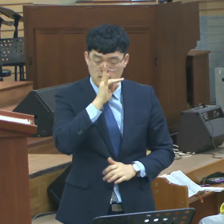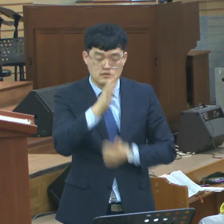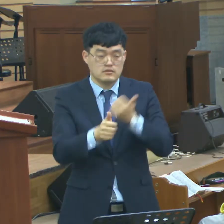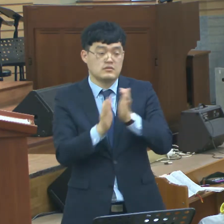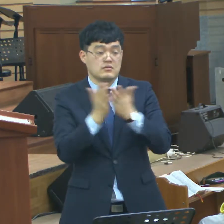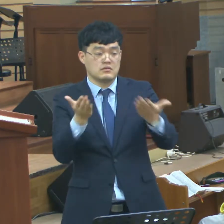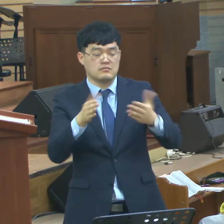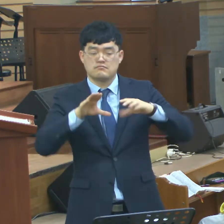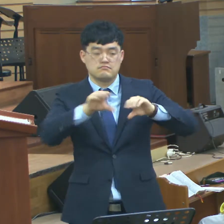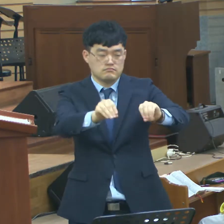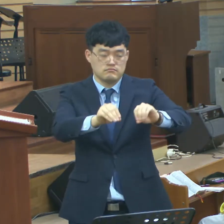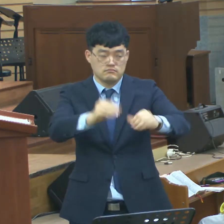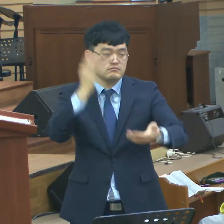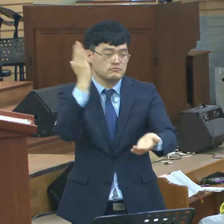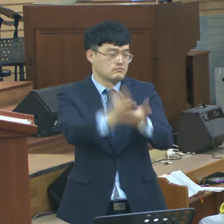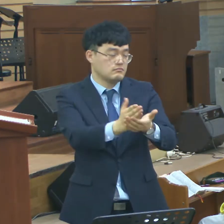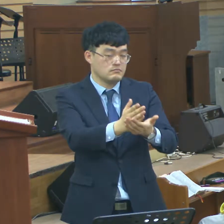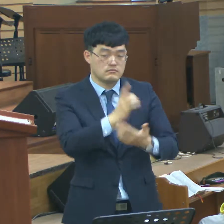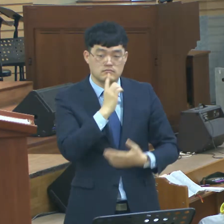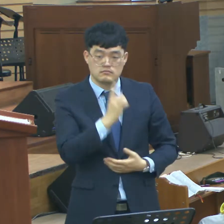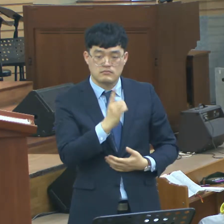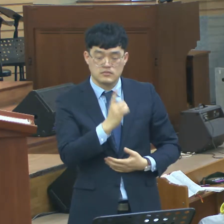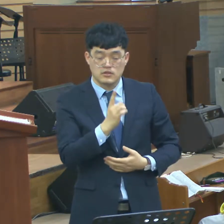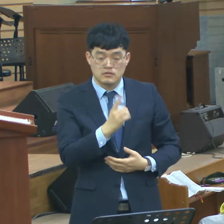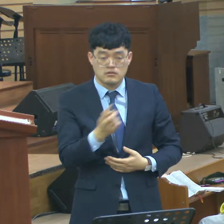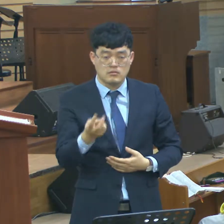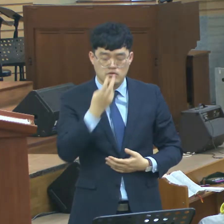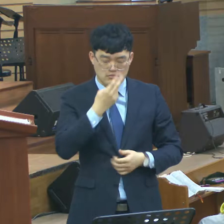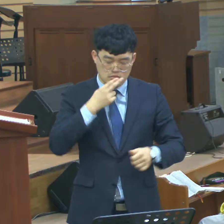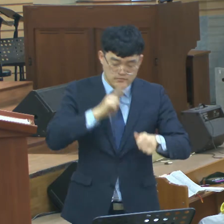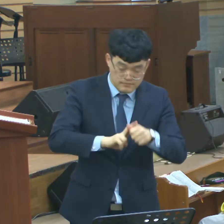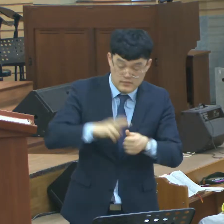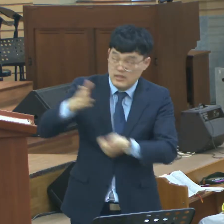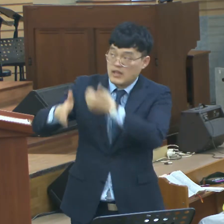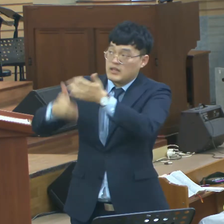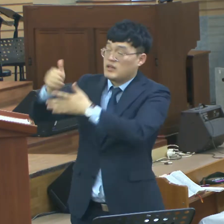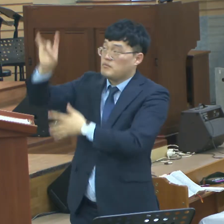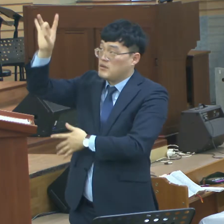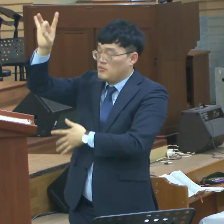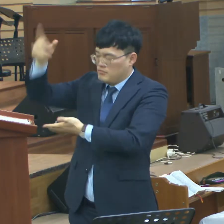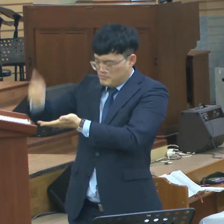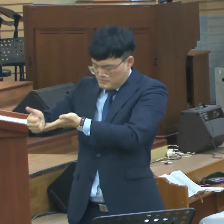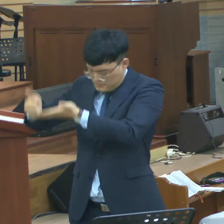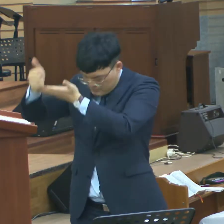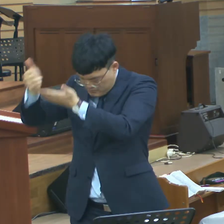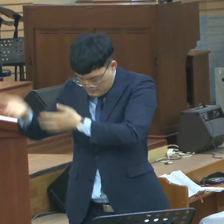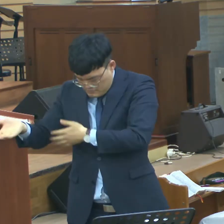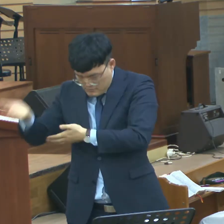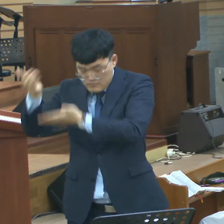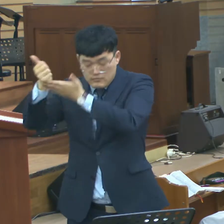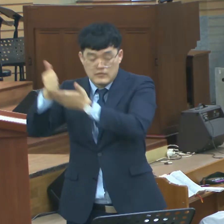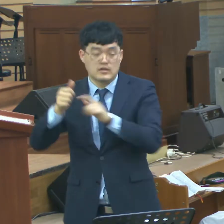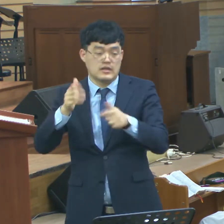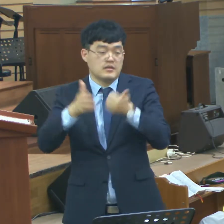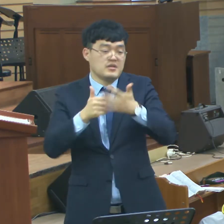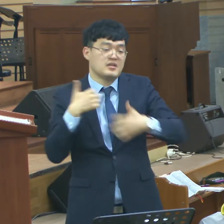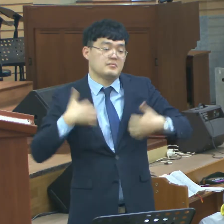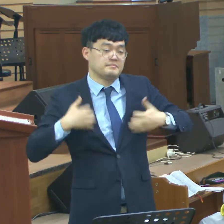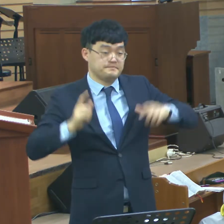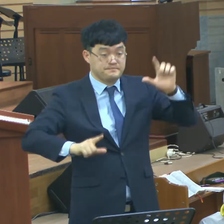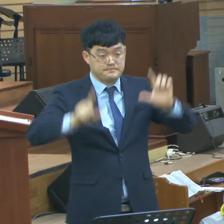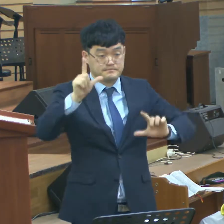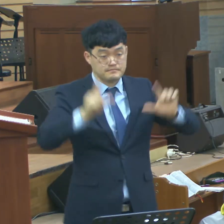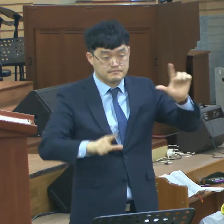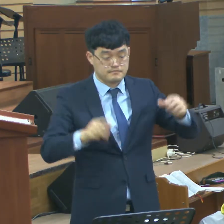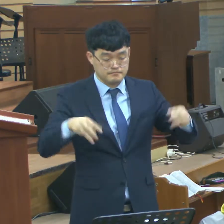거예요. 목숨을 걸고 하나님 한 분만 섬기는 것이 하나님이 기뻐하시는 모습이에요. 엘리야는 제안합니다.